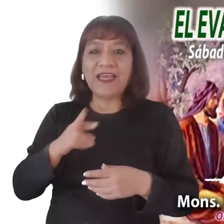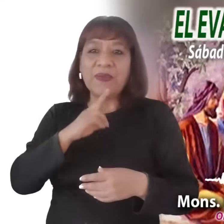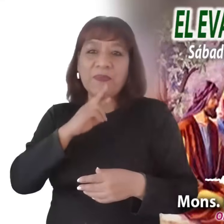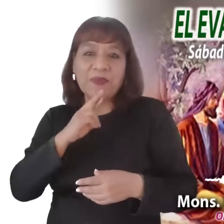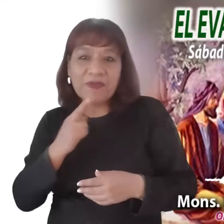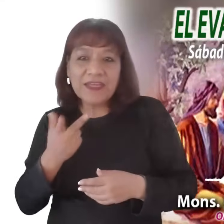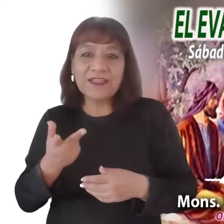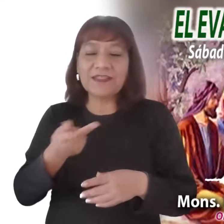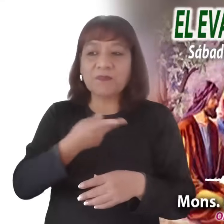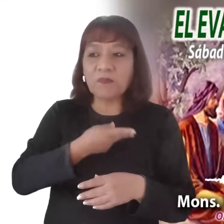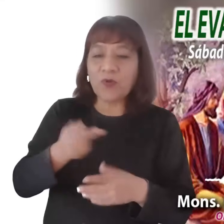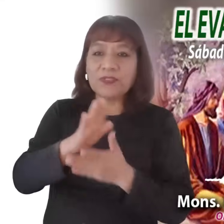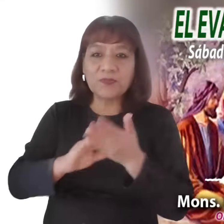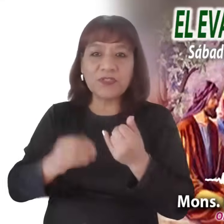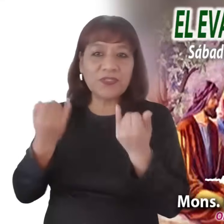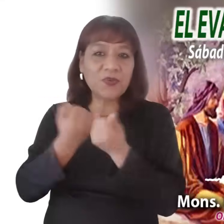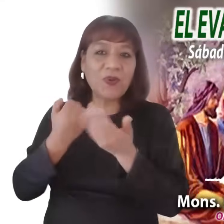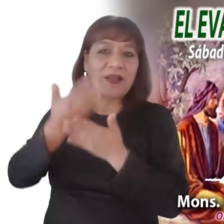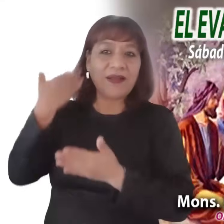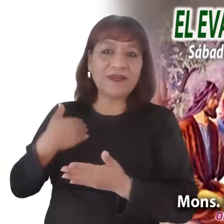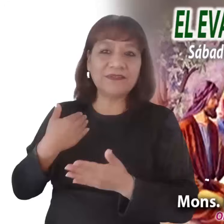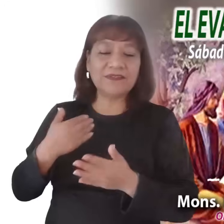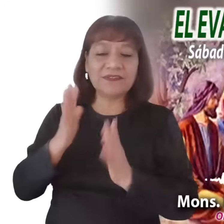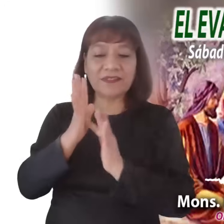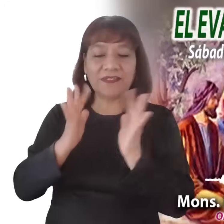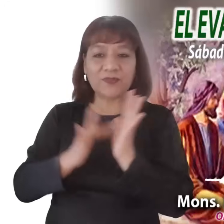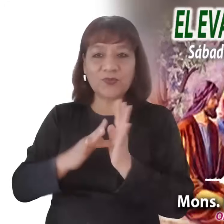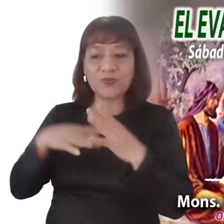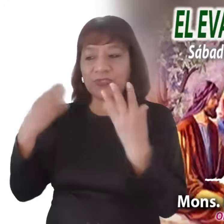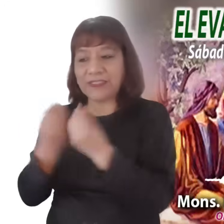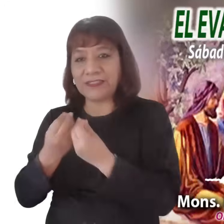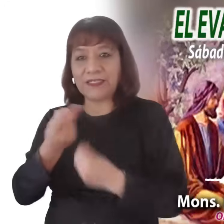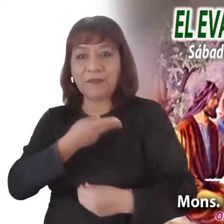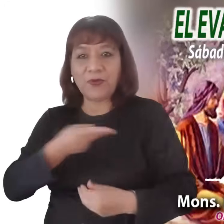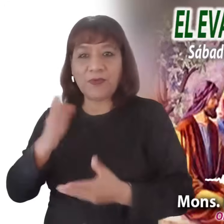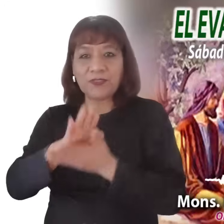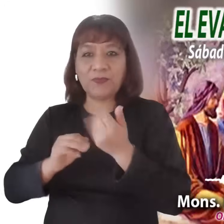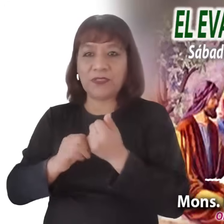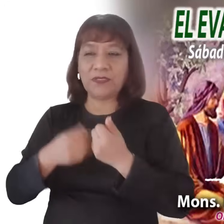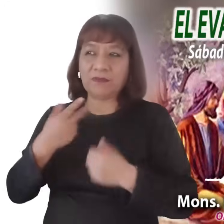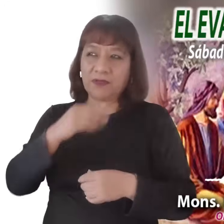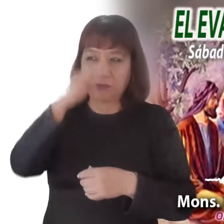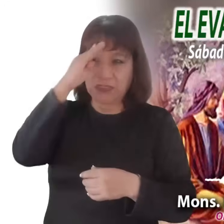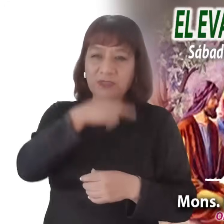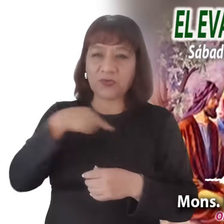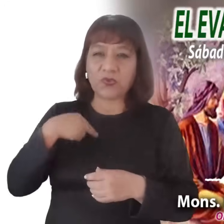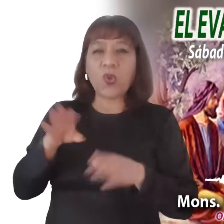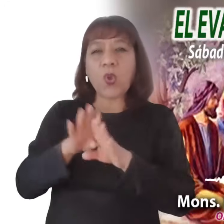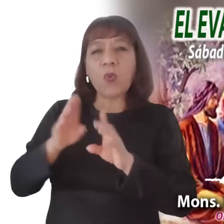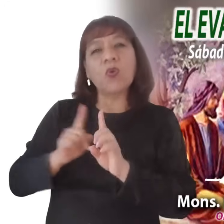humildes, de la misma manera que lo hizo Jesús. ¿Cómo seguimos nosotros a Jesús?